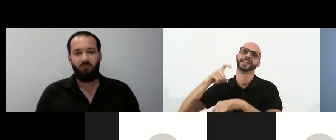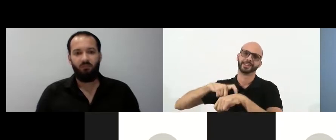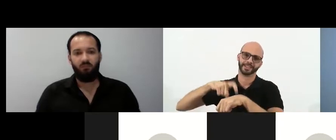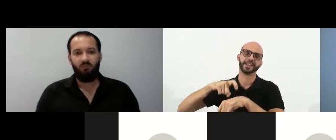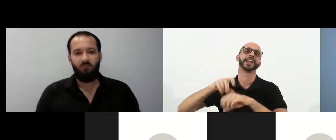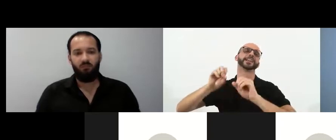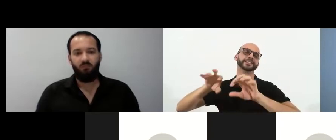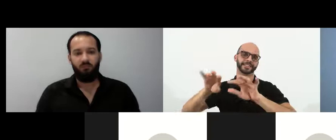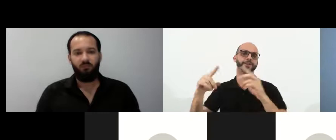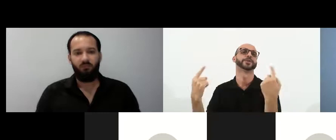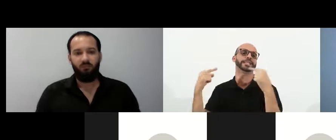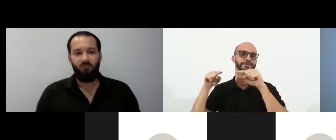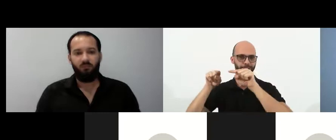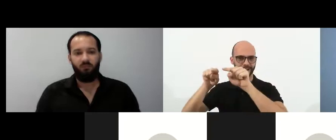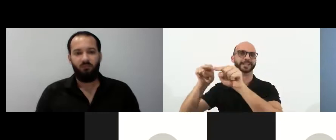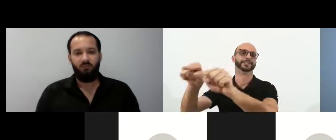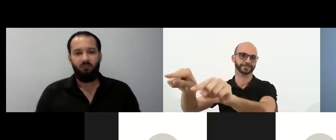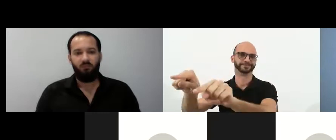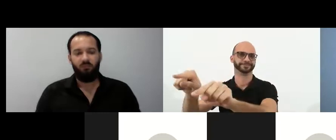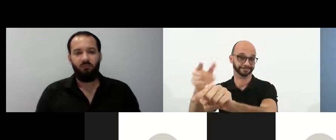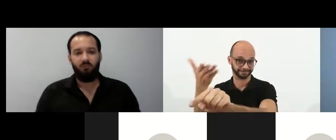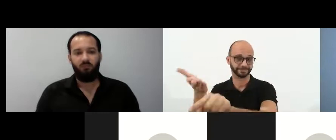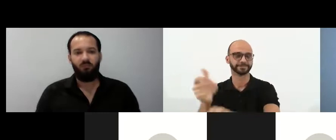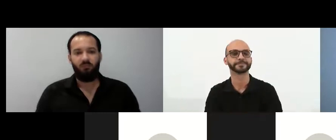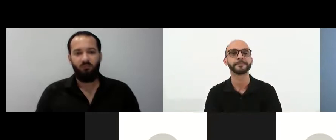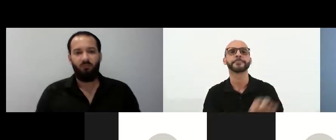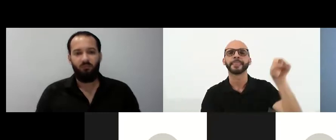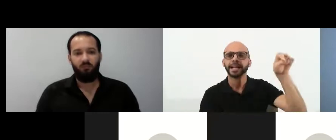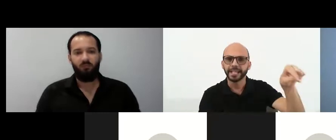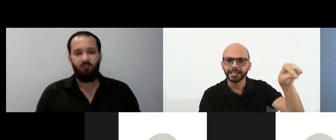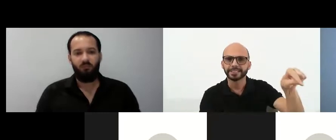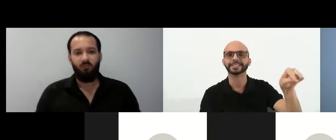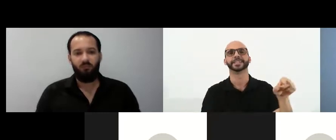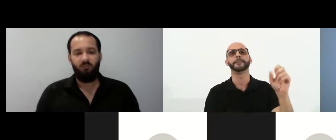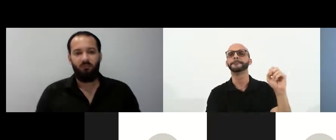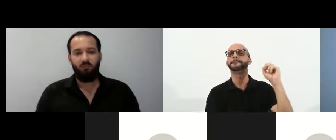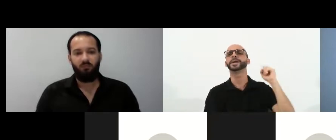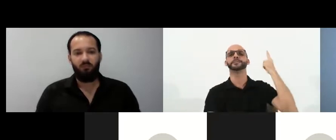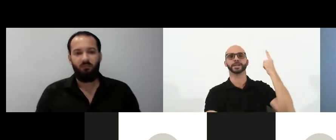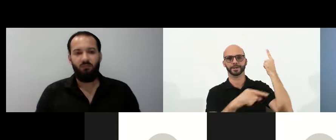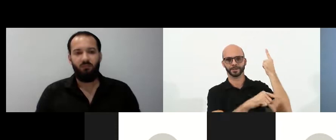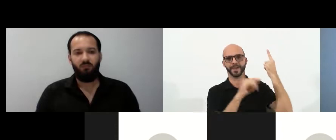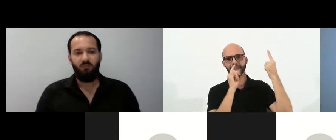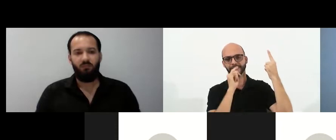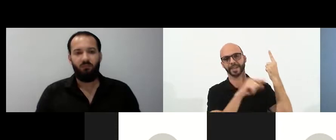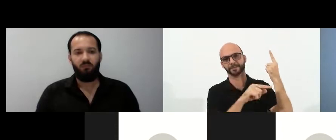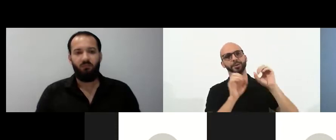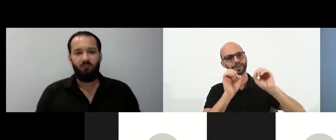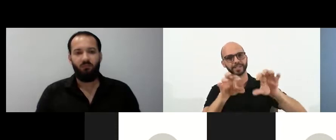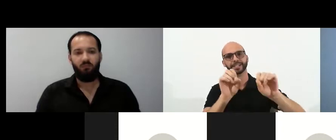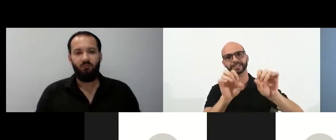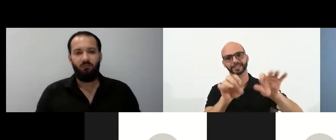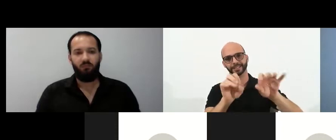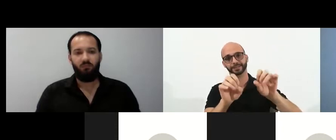a tecnologia, ela é mais reforçada. Hoje já conseguimos ter esse processo simultâneo.